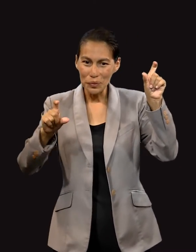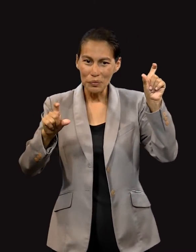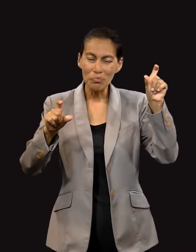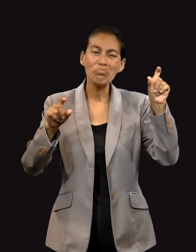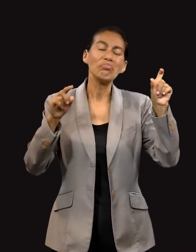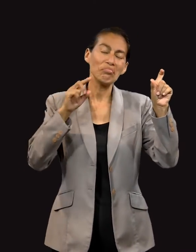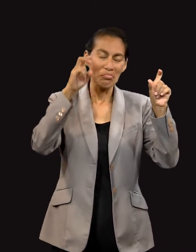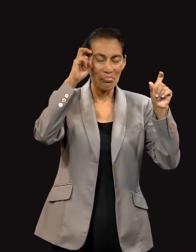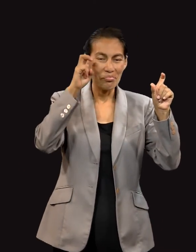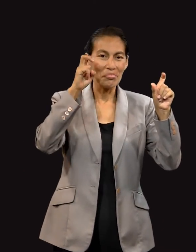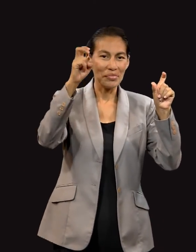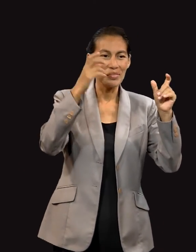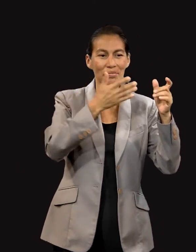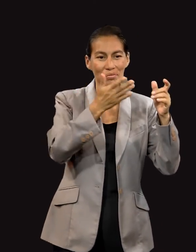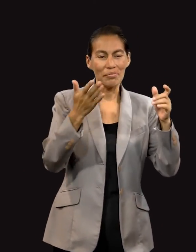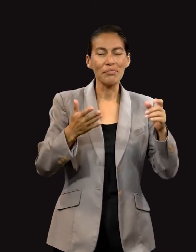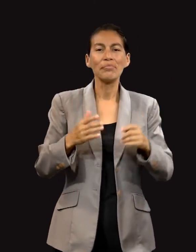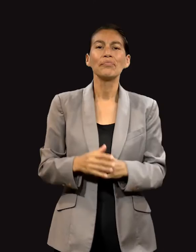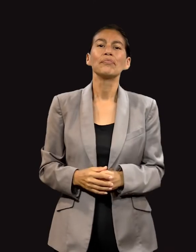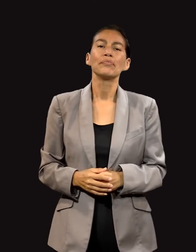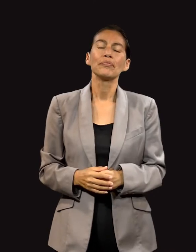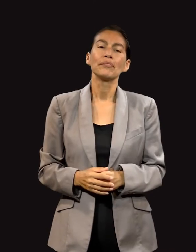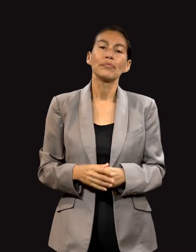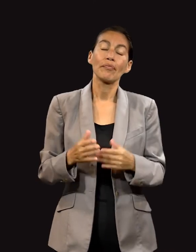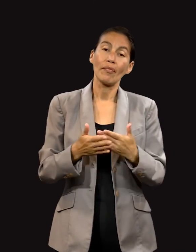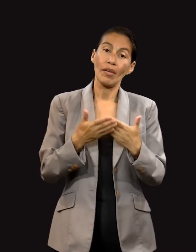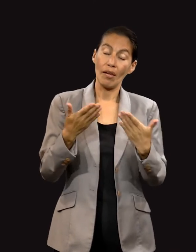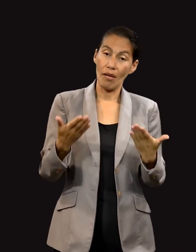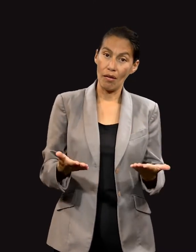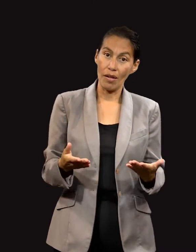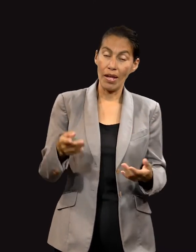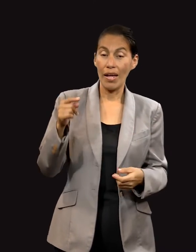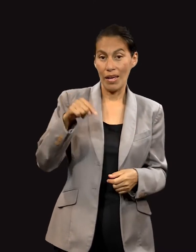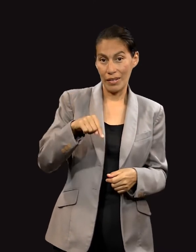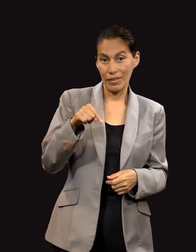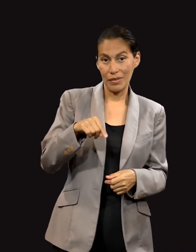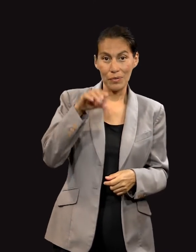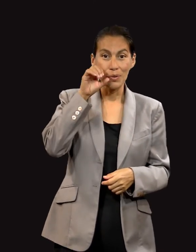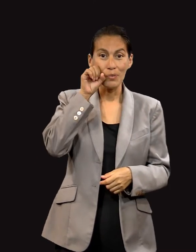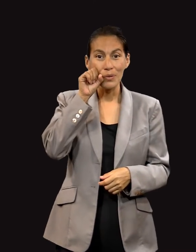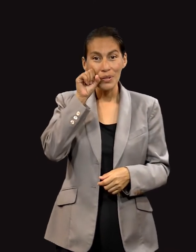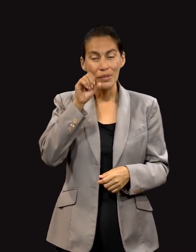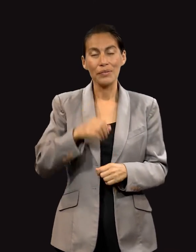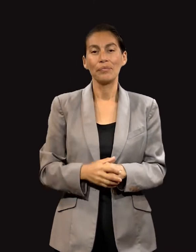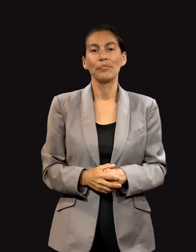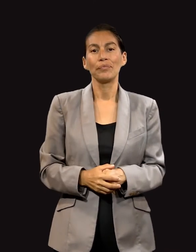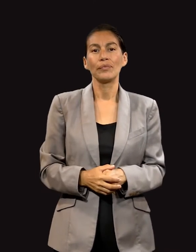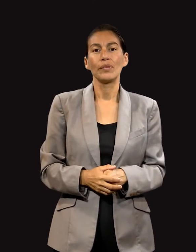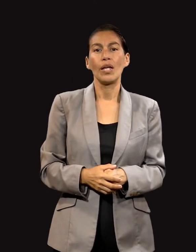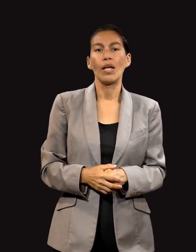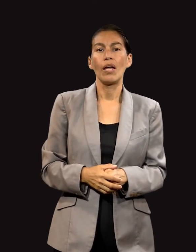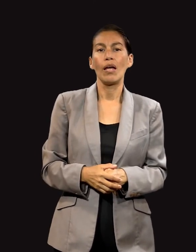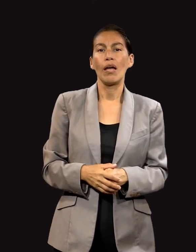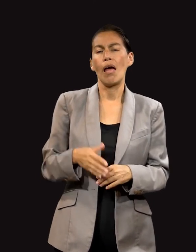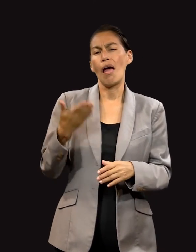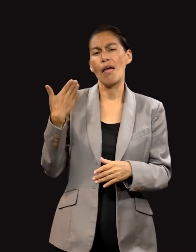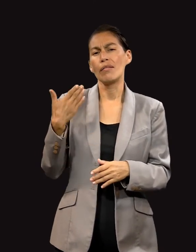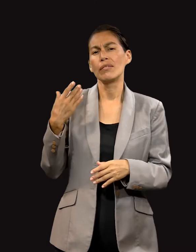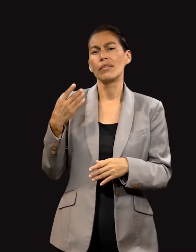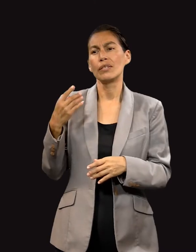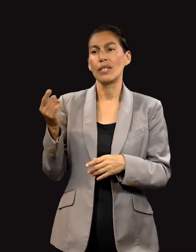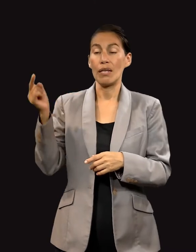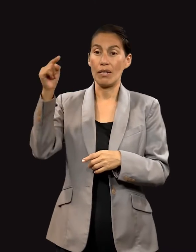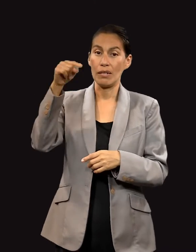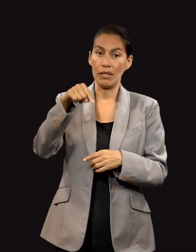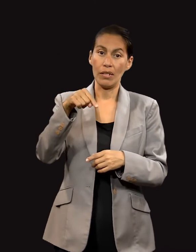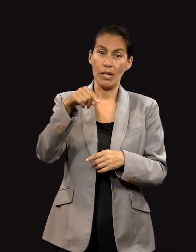por varias partes de la República y pues ahora nos encontramos aquí. Yo vine a estudiar